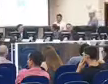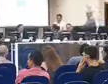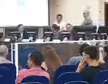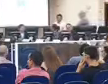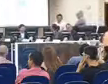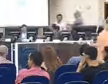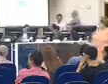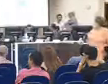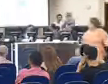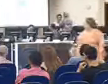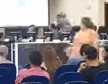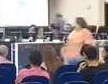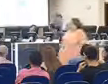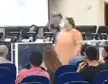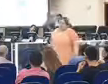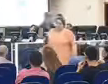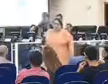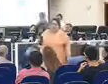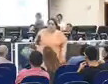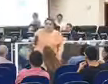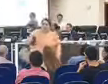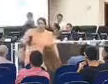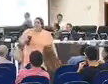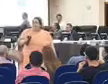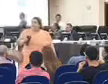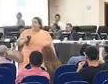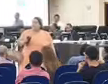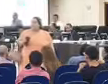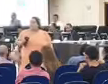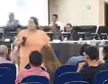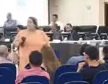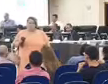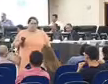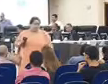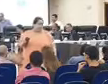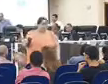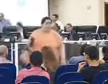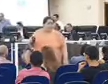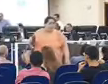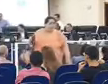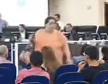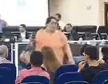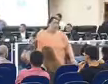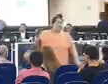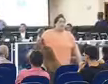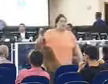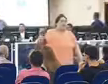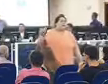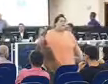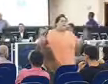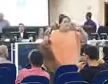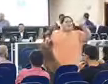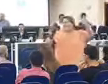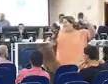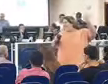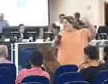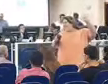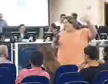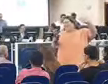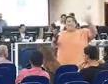trabalhos legislativos, sejam ele municipal, estadual e federal, o representante do executivo vir à casa e fazer essa Exato.